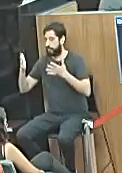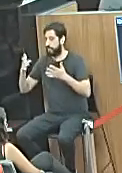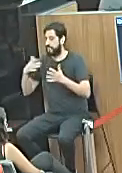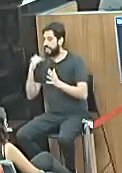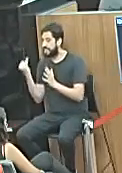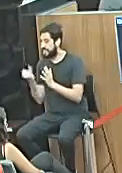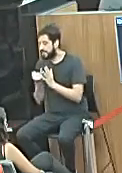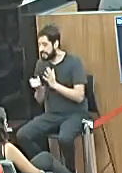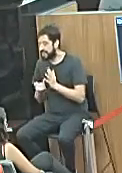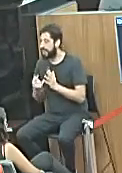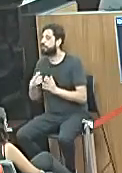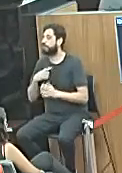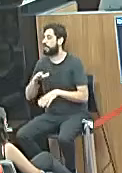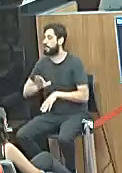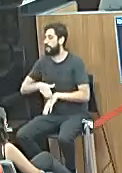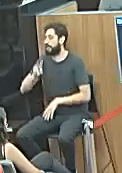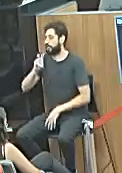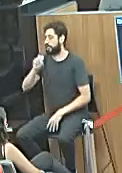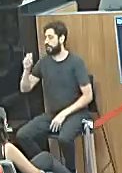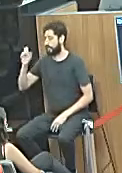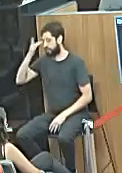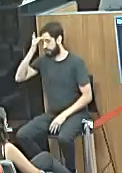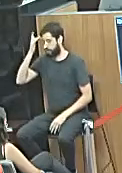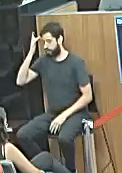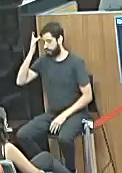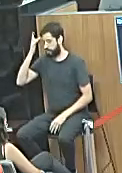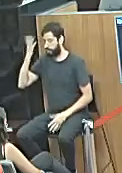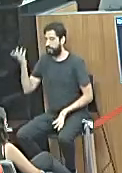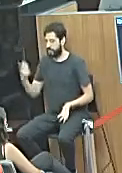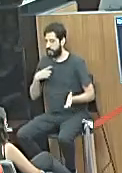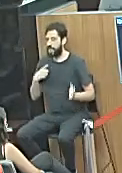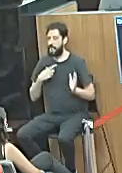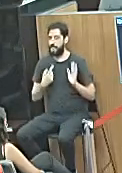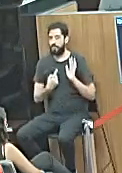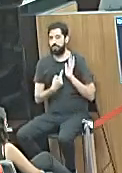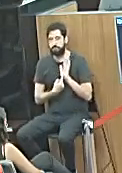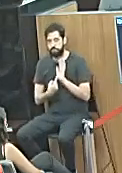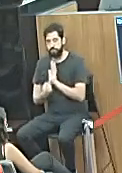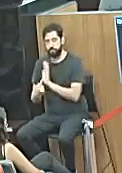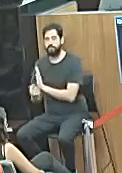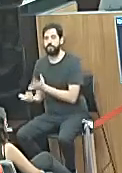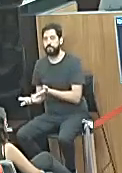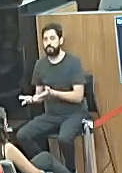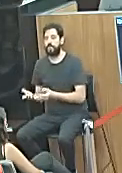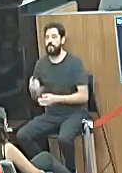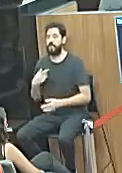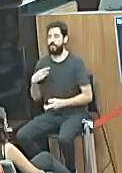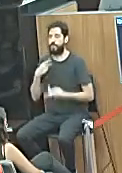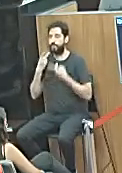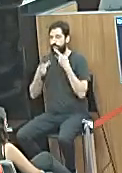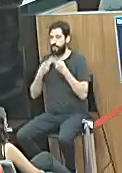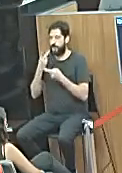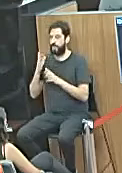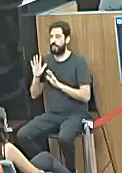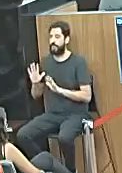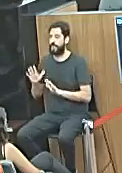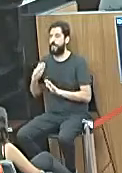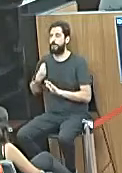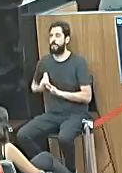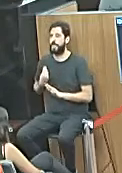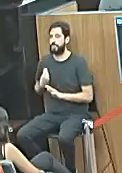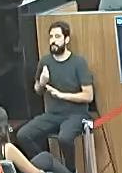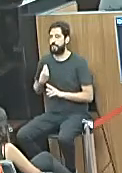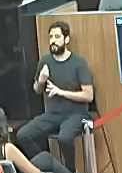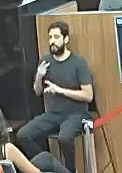estavam no evento com demonstrações e eu costumava dizer que a participação eu disse ontem que a participação